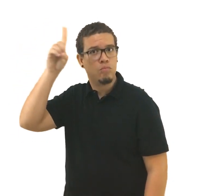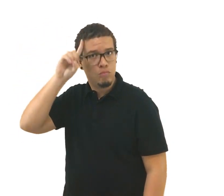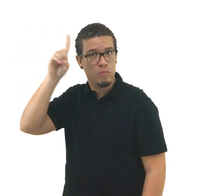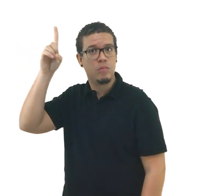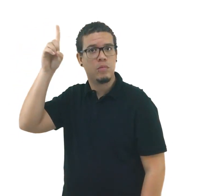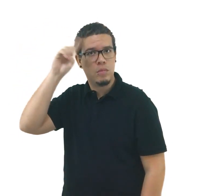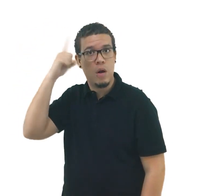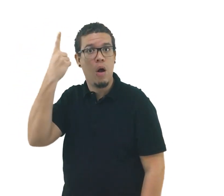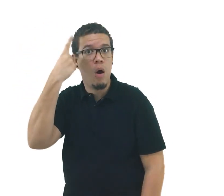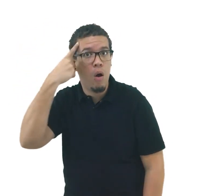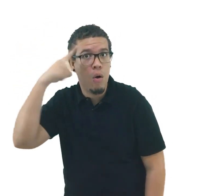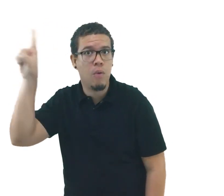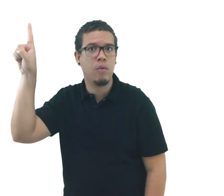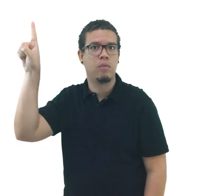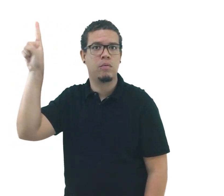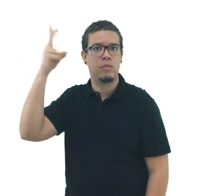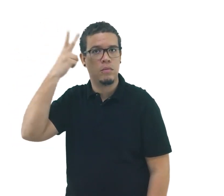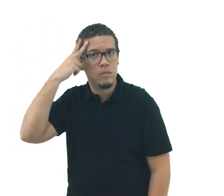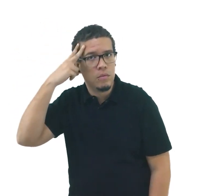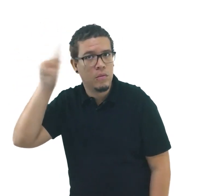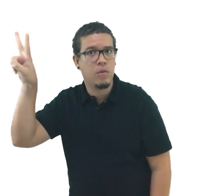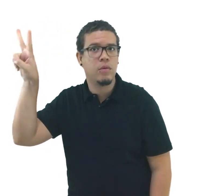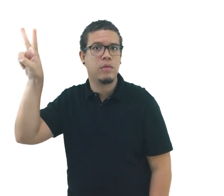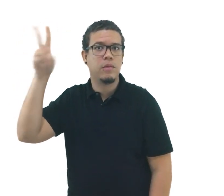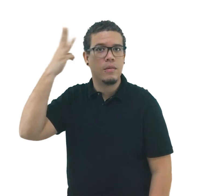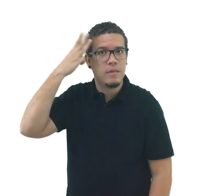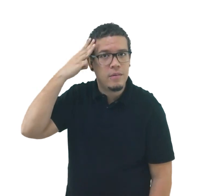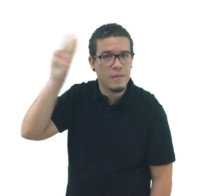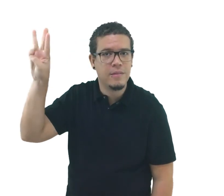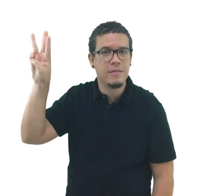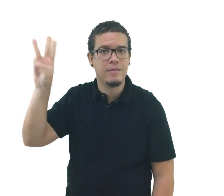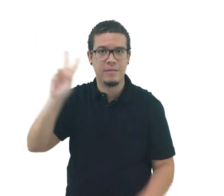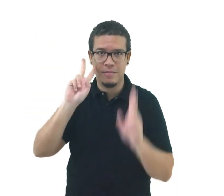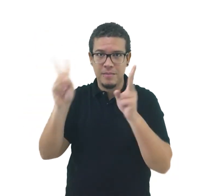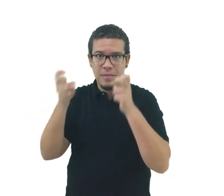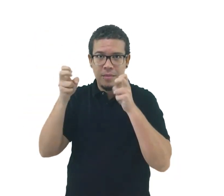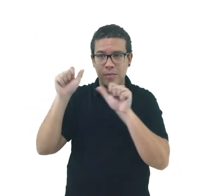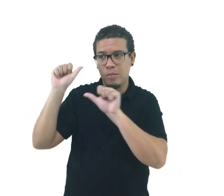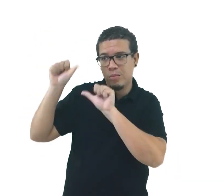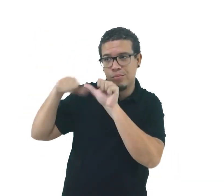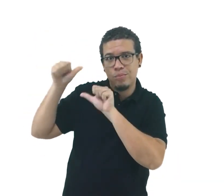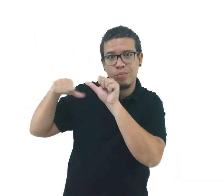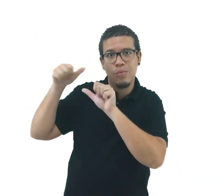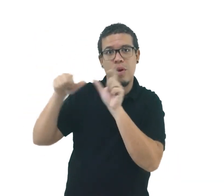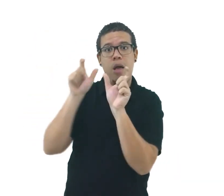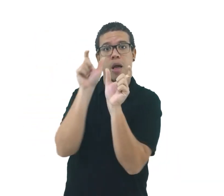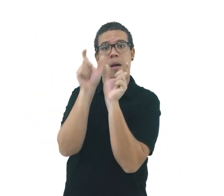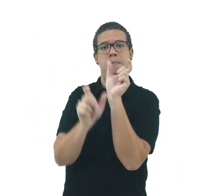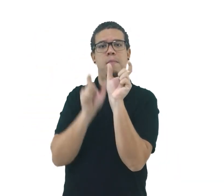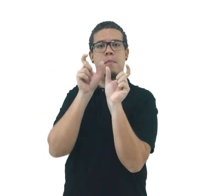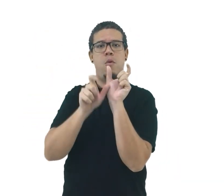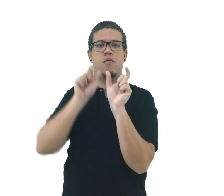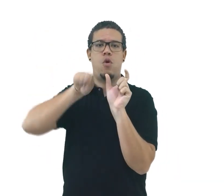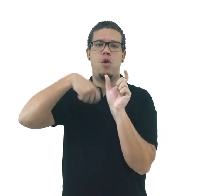os dias, 1 dia, 2 dias, 3 dias. Percebam a mudança. Isso é